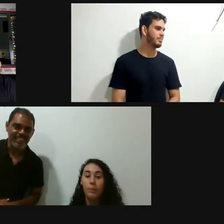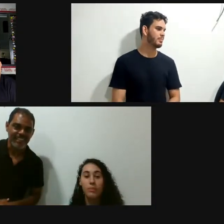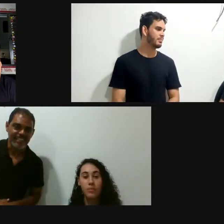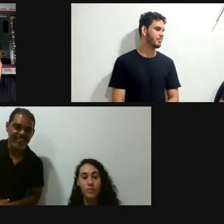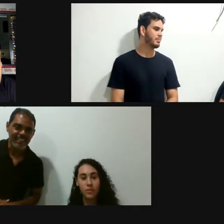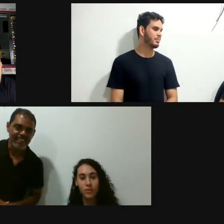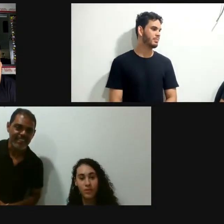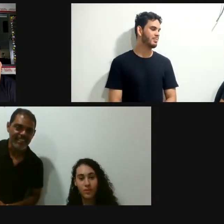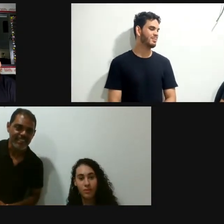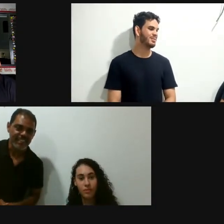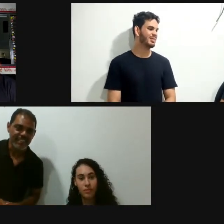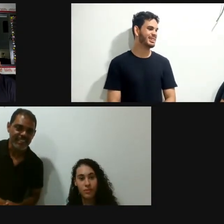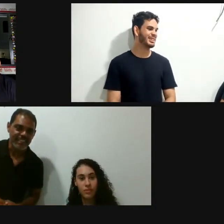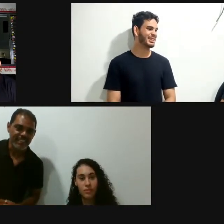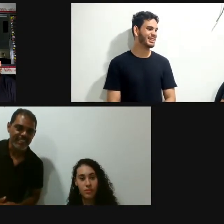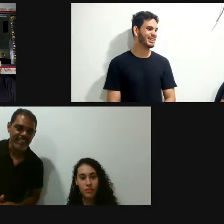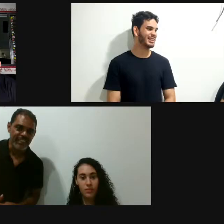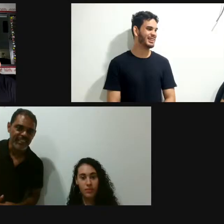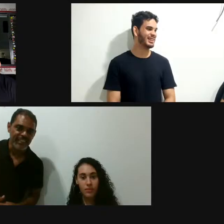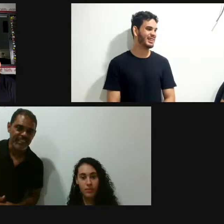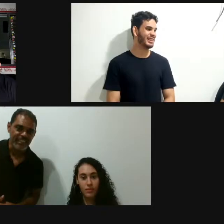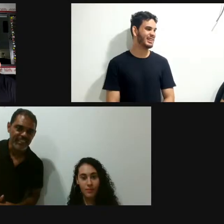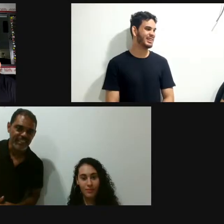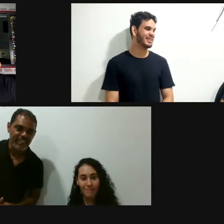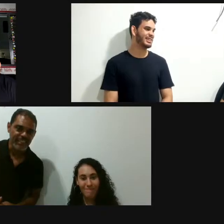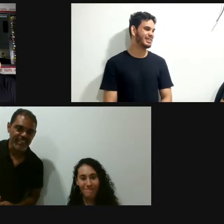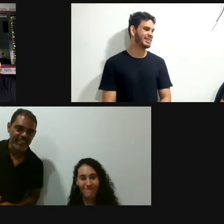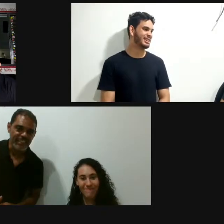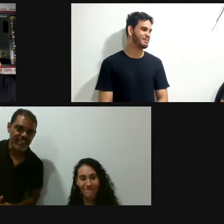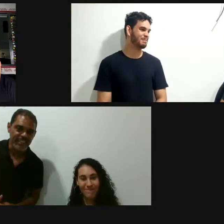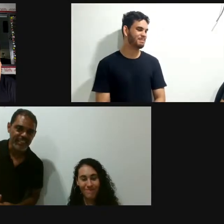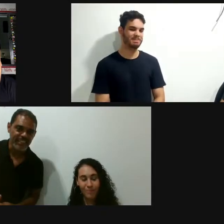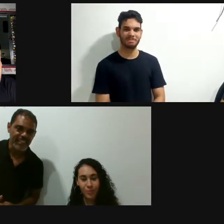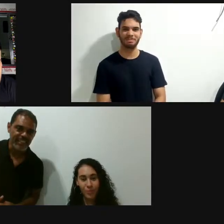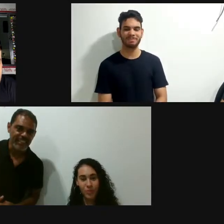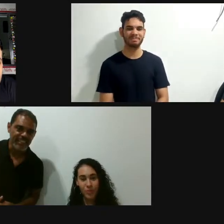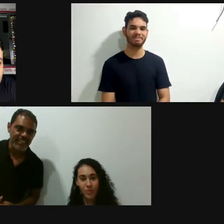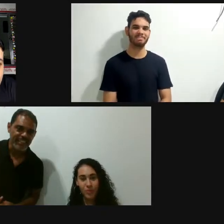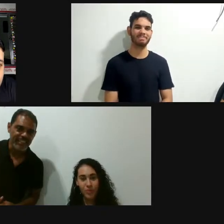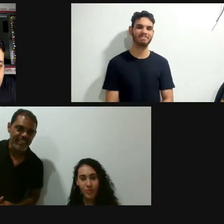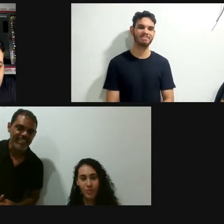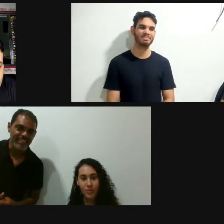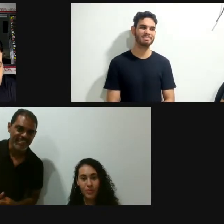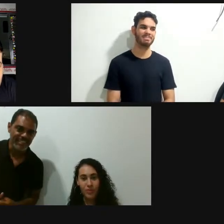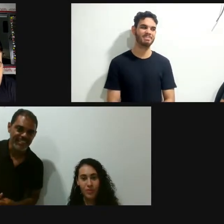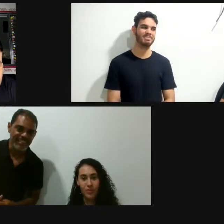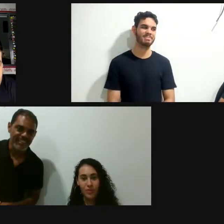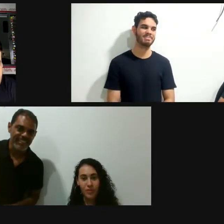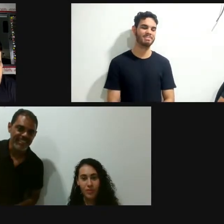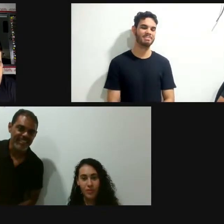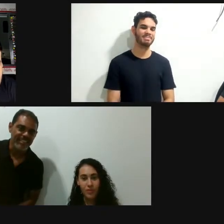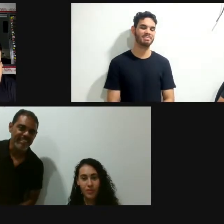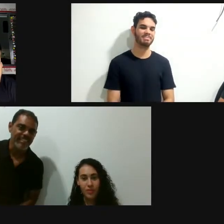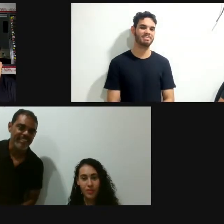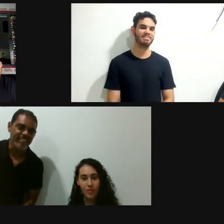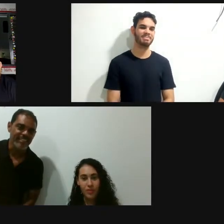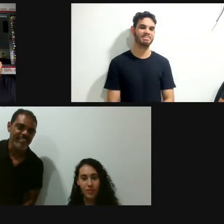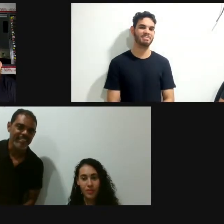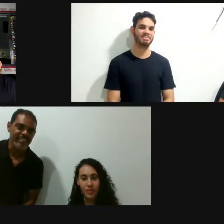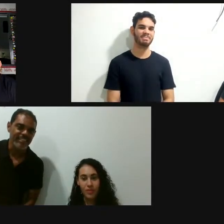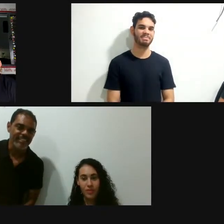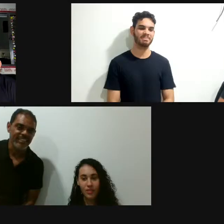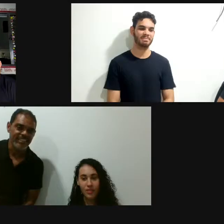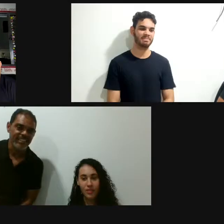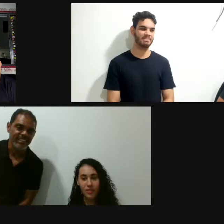Recíproco em dobro para vocês. Obrigado por vocês terem saído da casa de vocês, ter ido aí na casa da Bia. Obrigado de